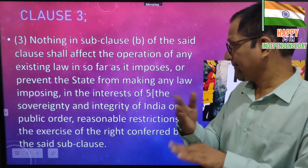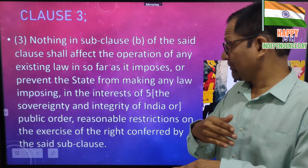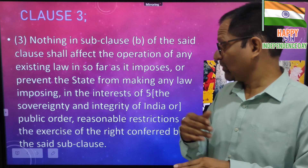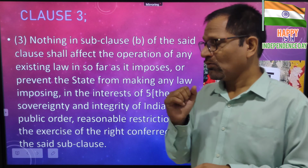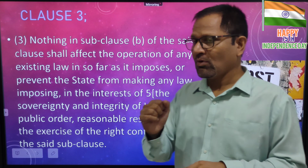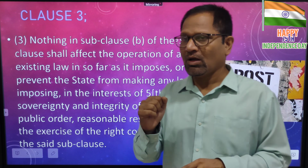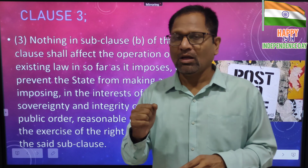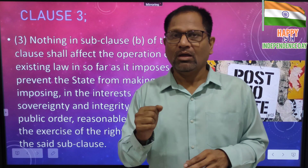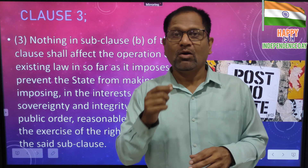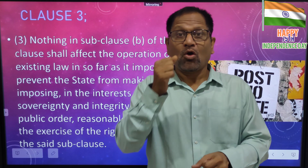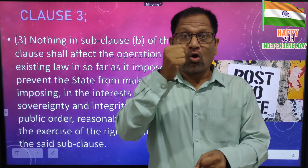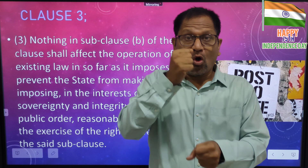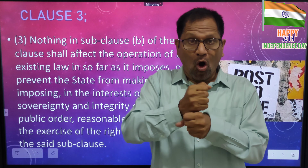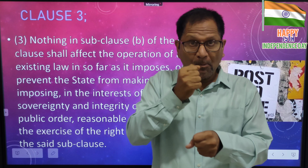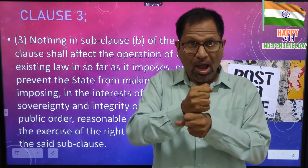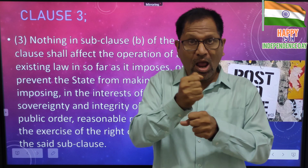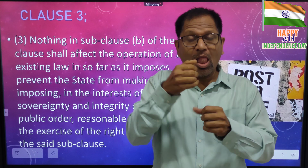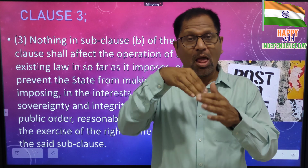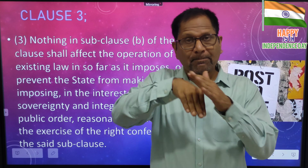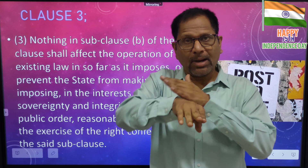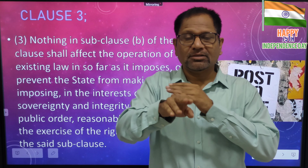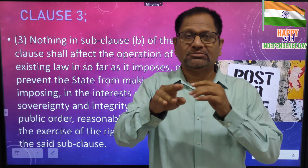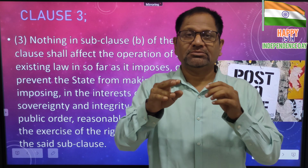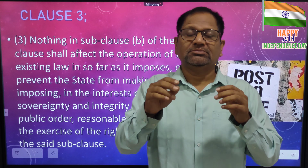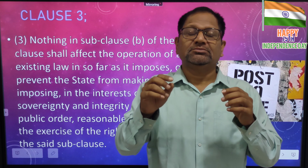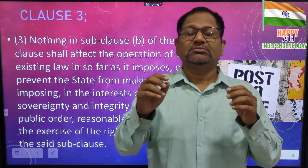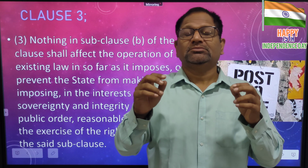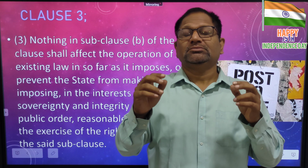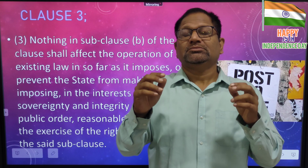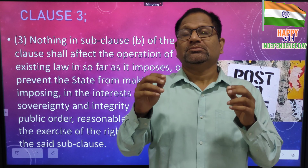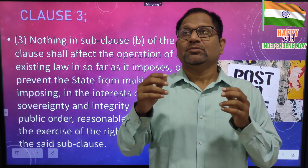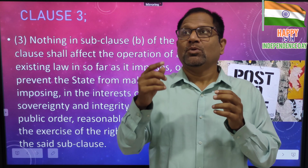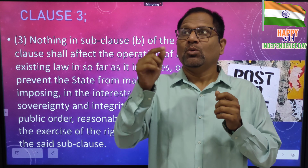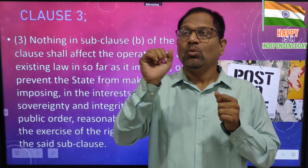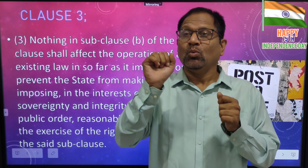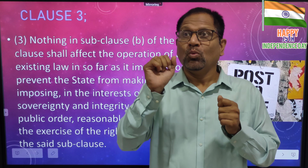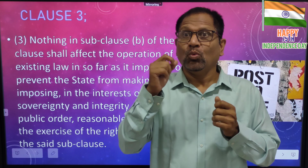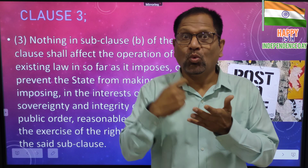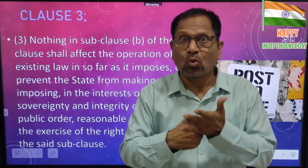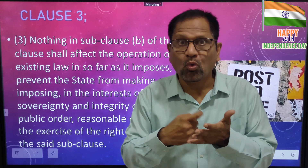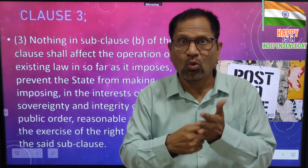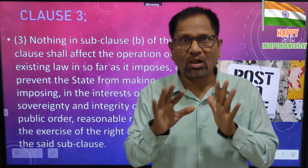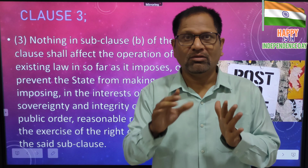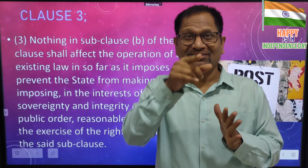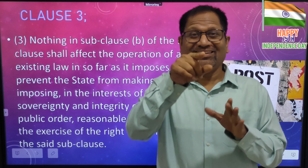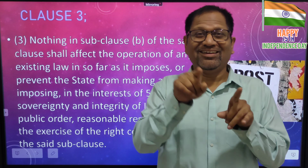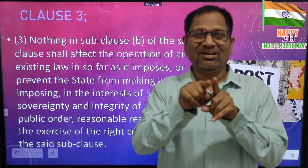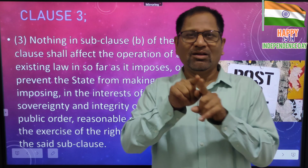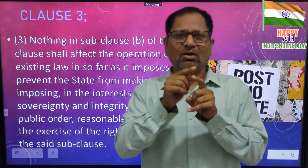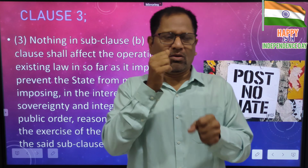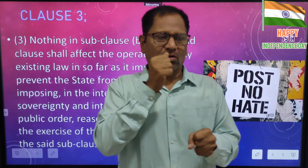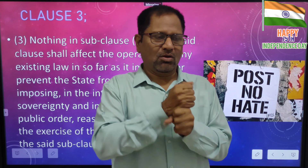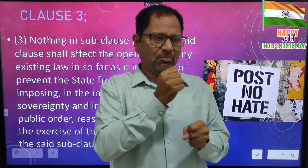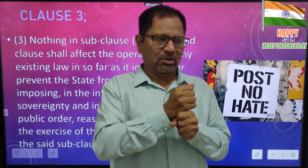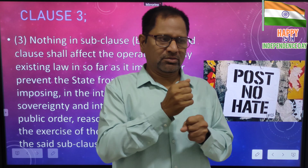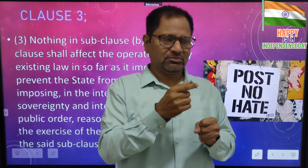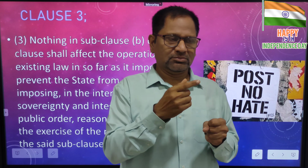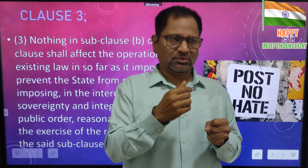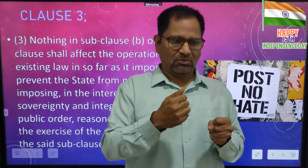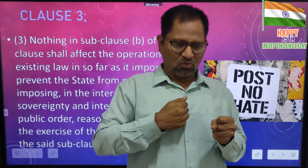existing law in so far as it imposes or prevent the state from making any law imposing